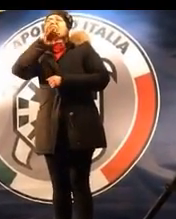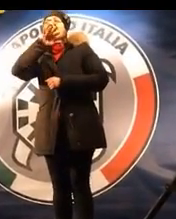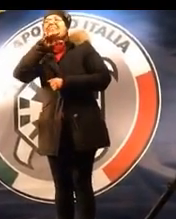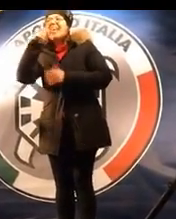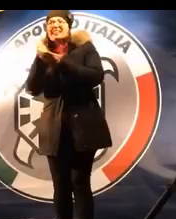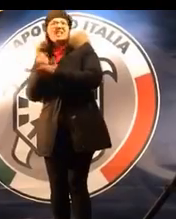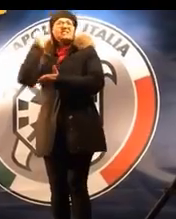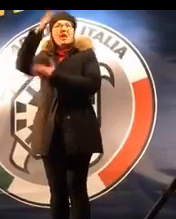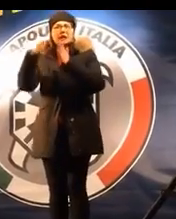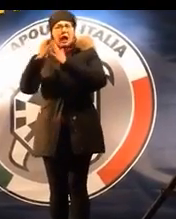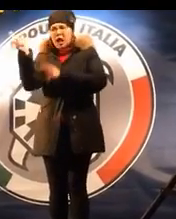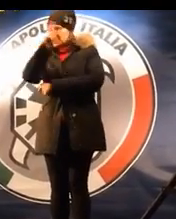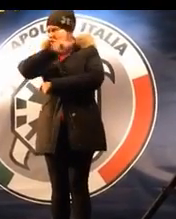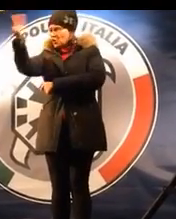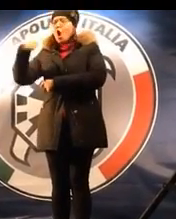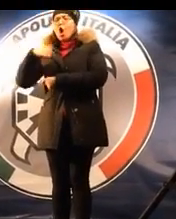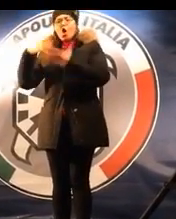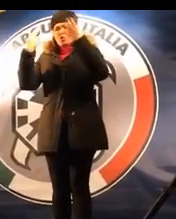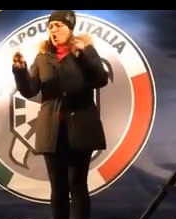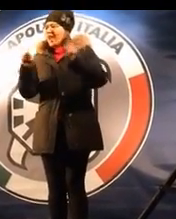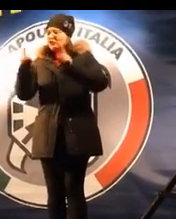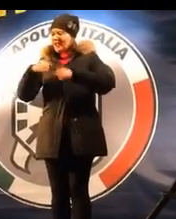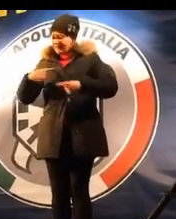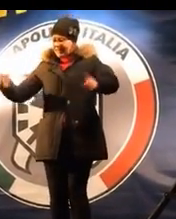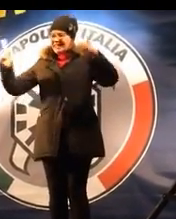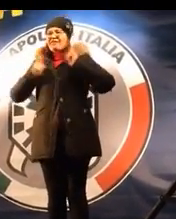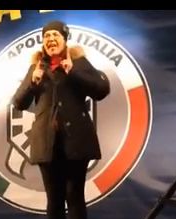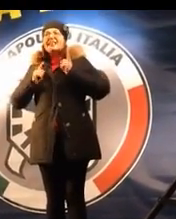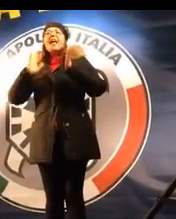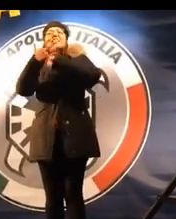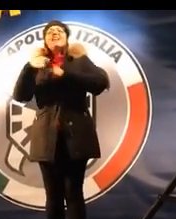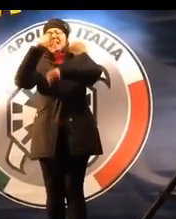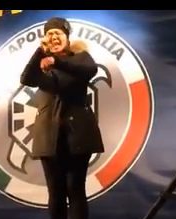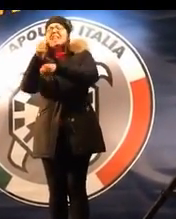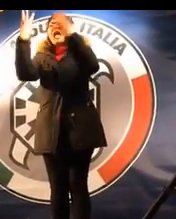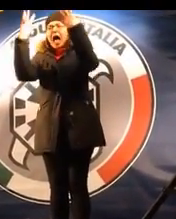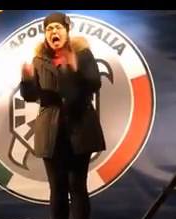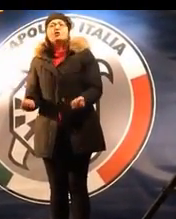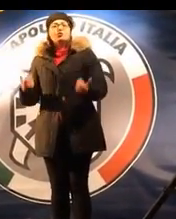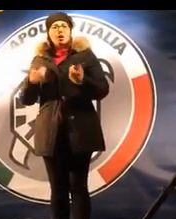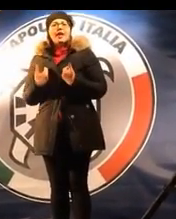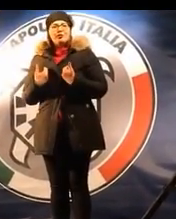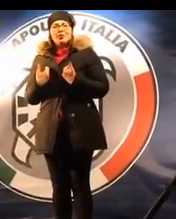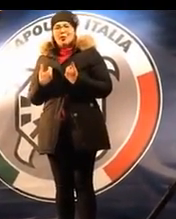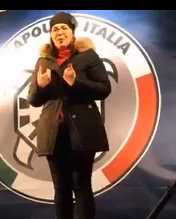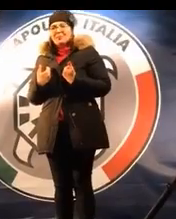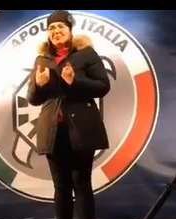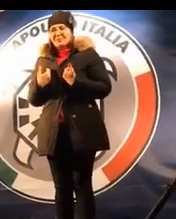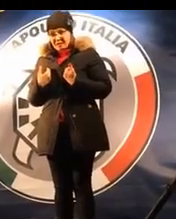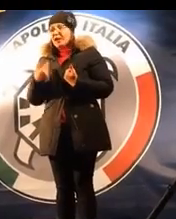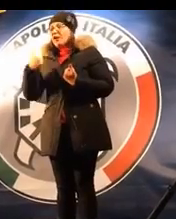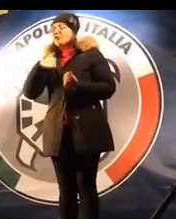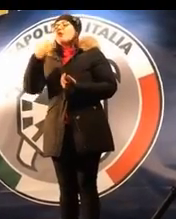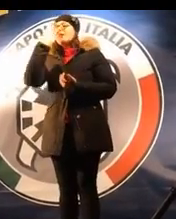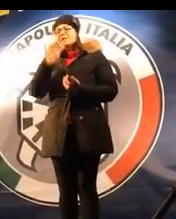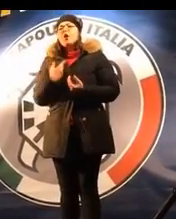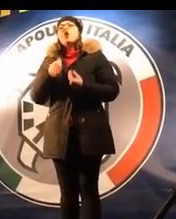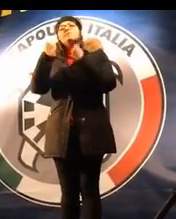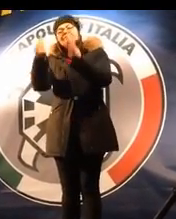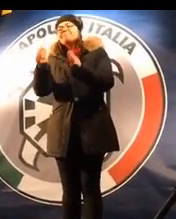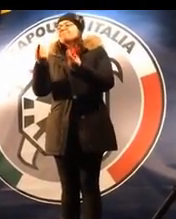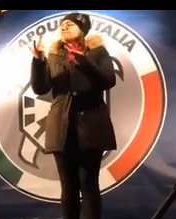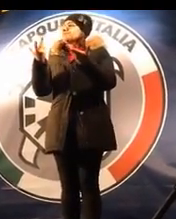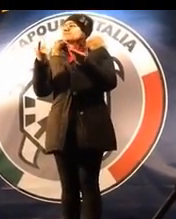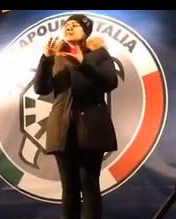e quindi mettere in campo quell'esempio che serve come il pane a questo popolo per avere una speranza, perché ci sono tantissime persone che